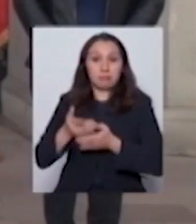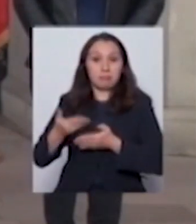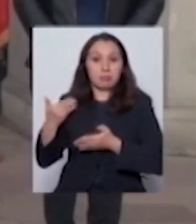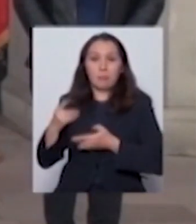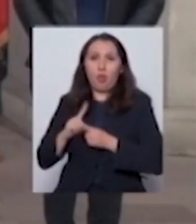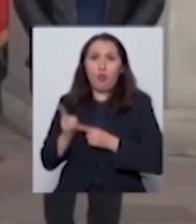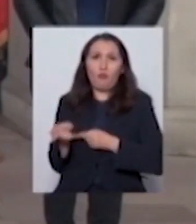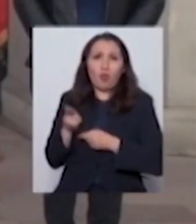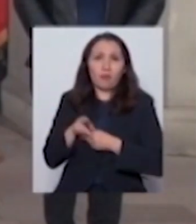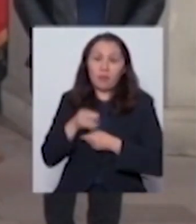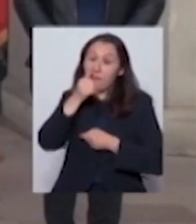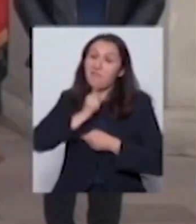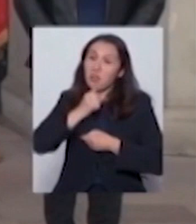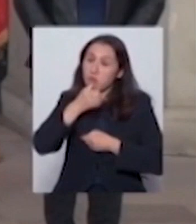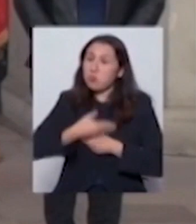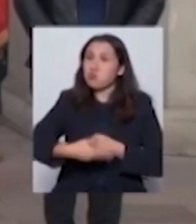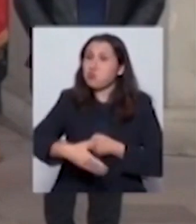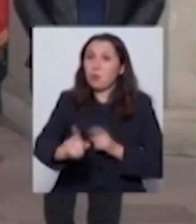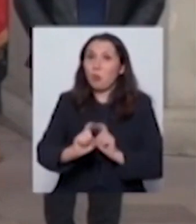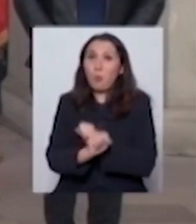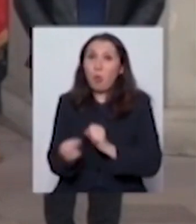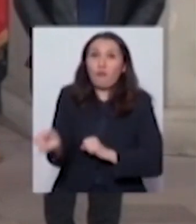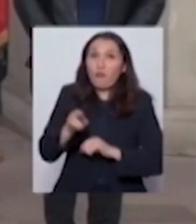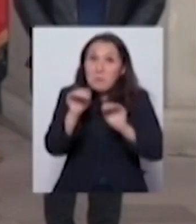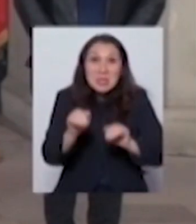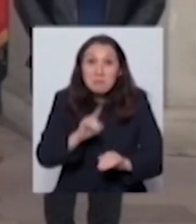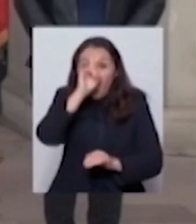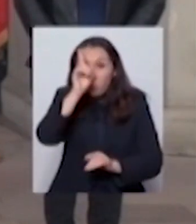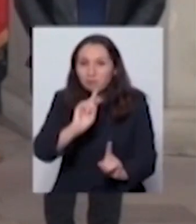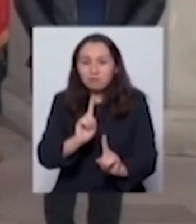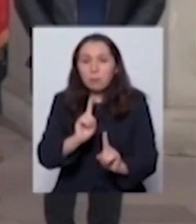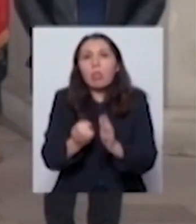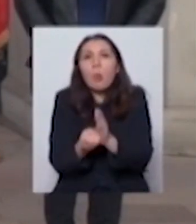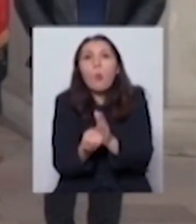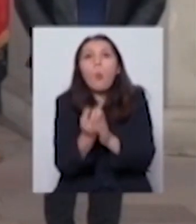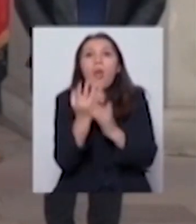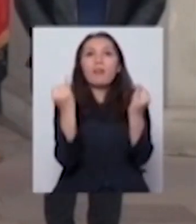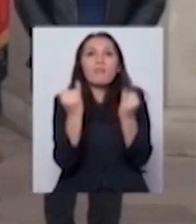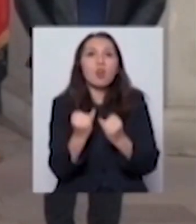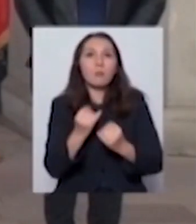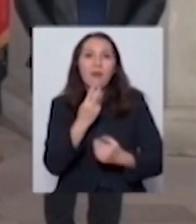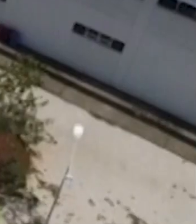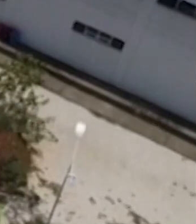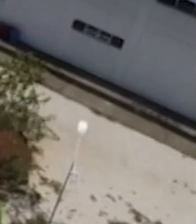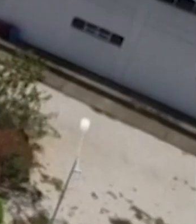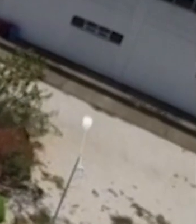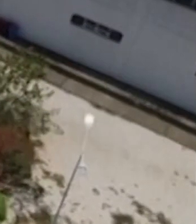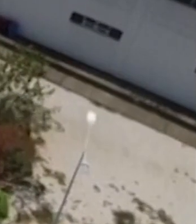Estamos todos corriendo aquí, ampliando los servicios dentro de nuestra capacidad.